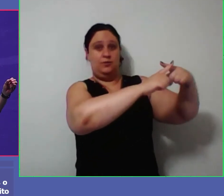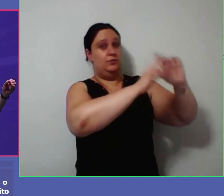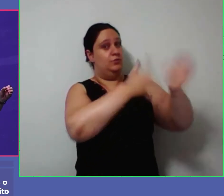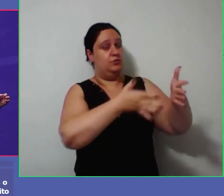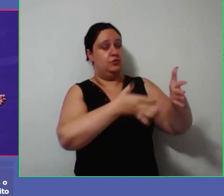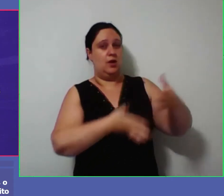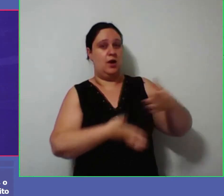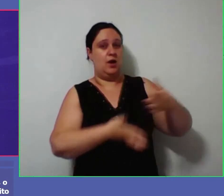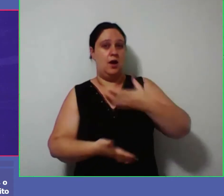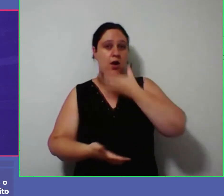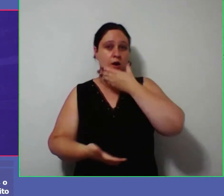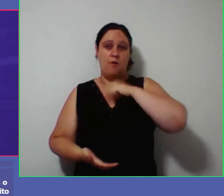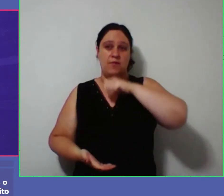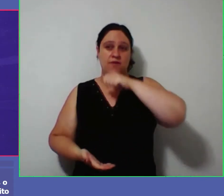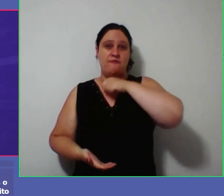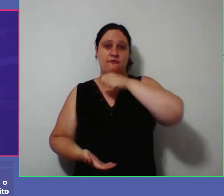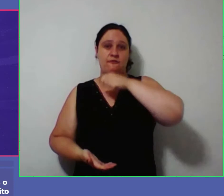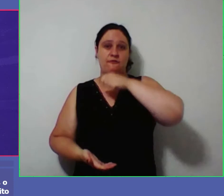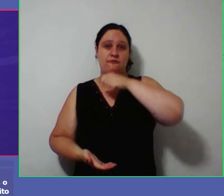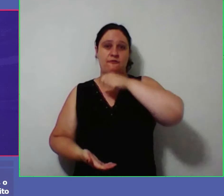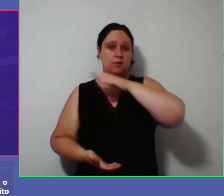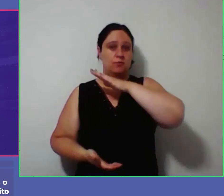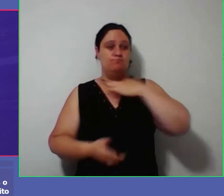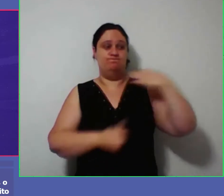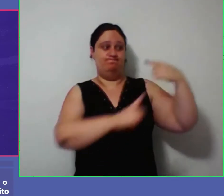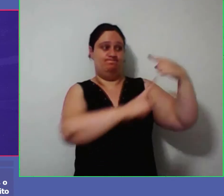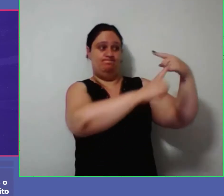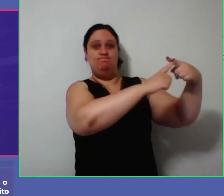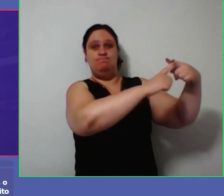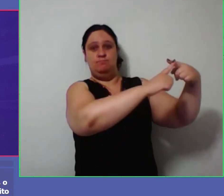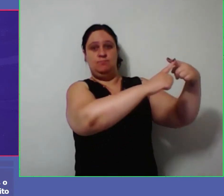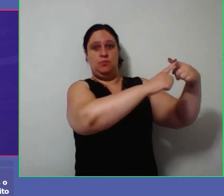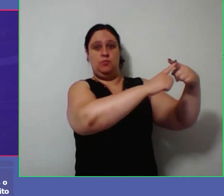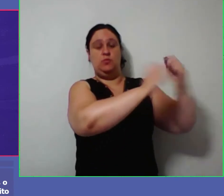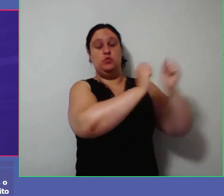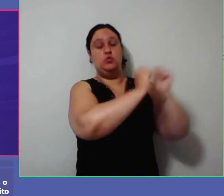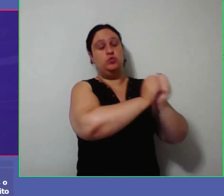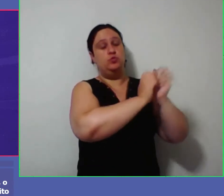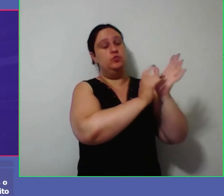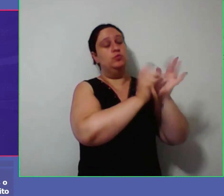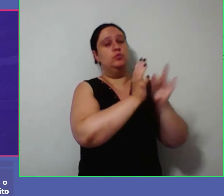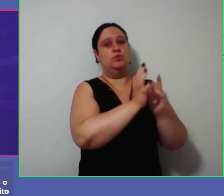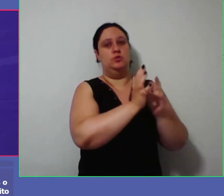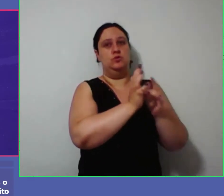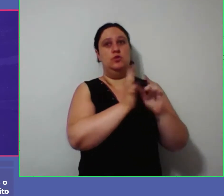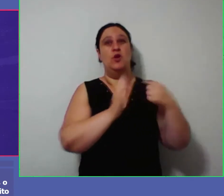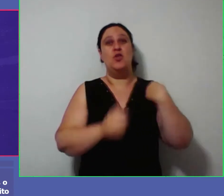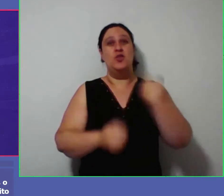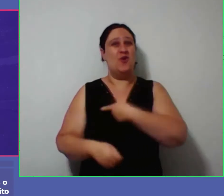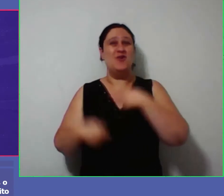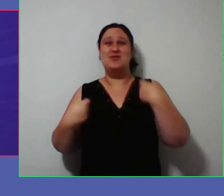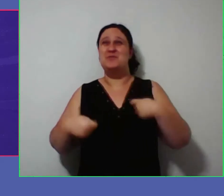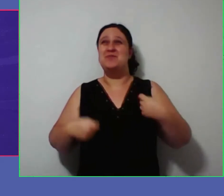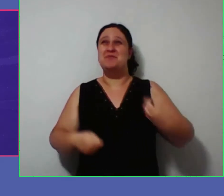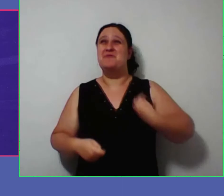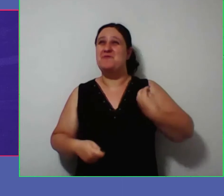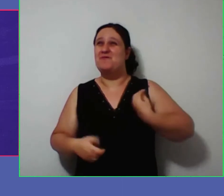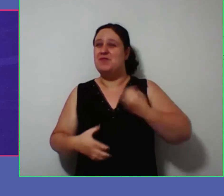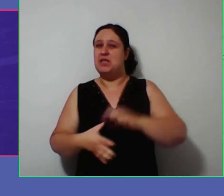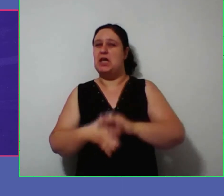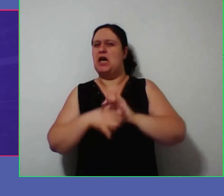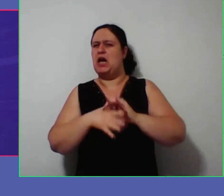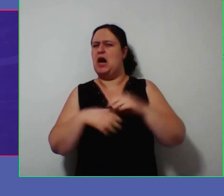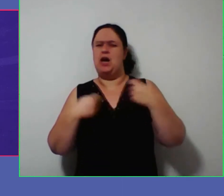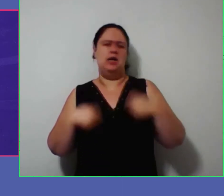né? E assim, irmãos, nós não precisamos mais viver na carne. E como não viver